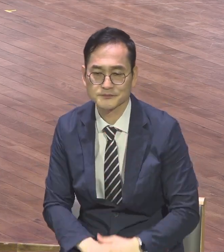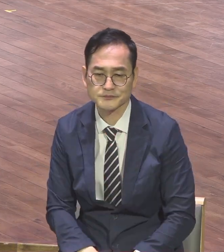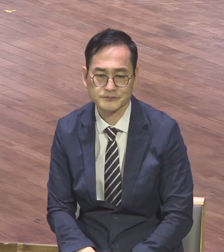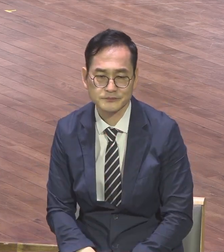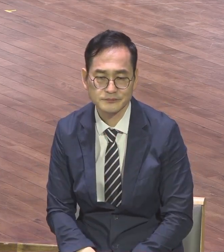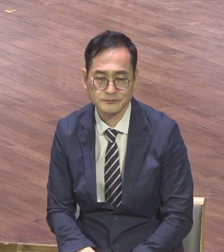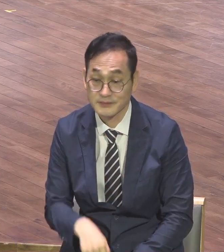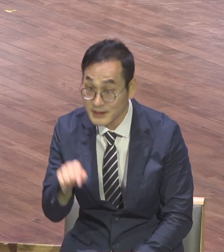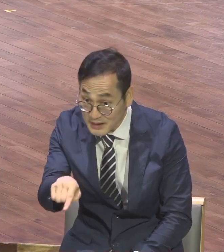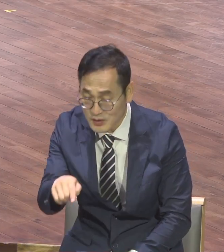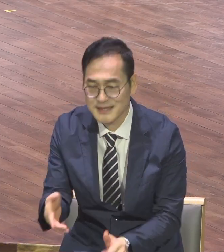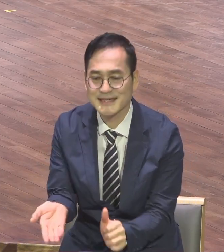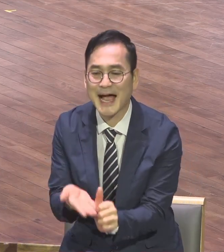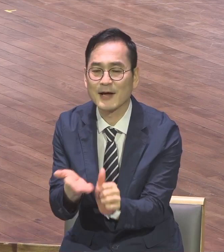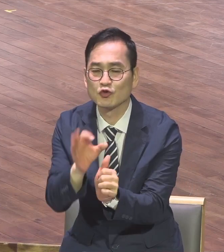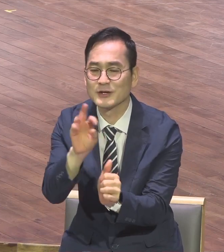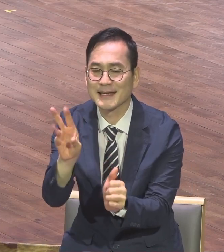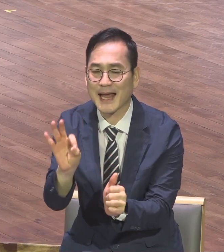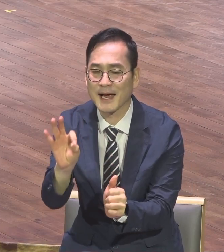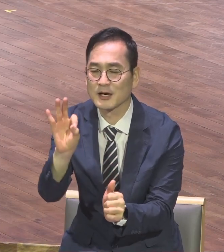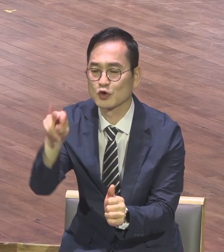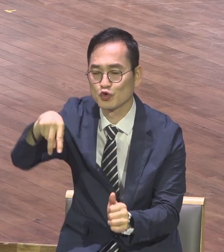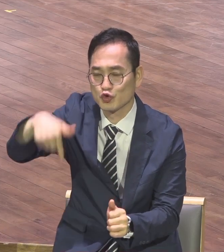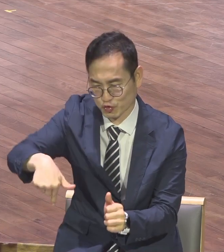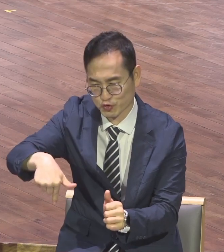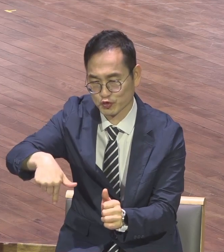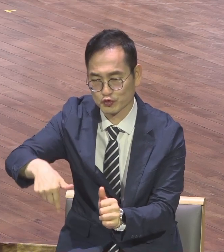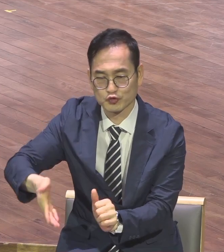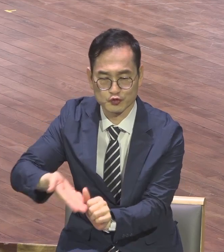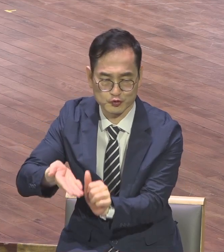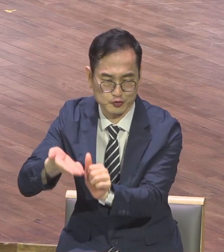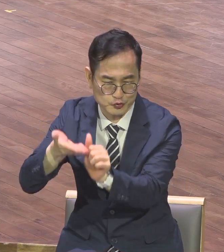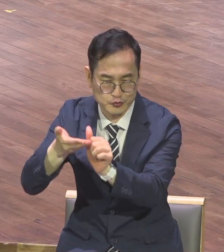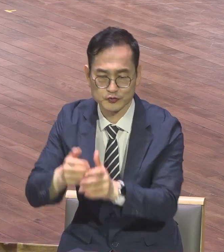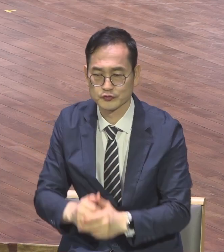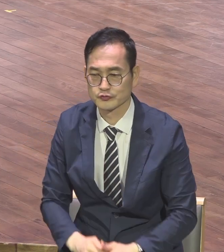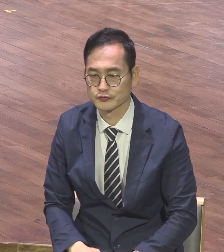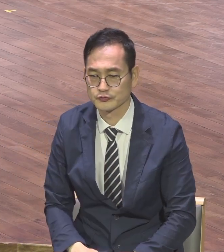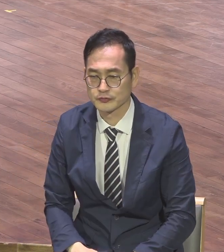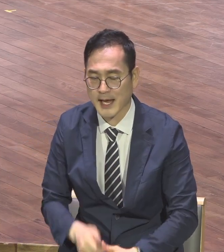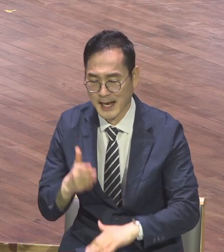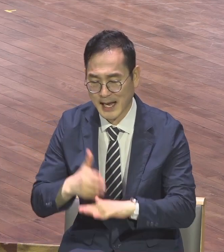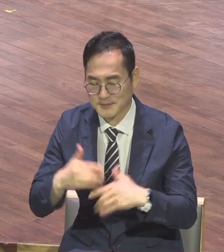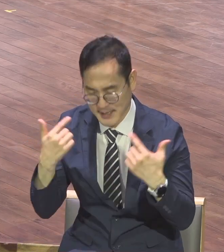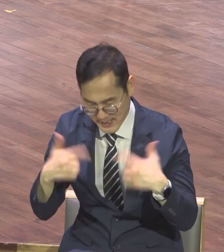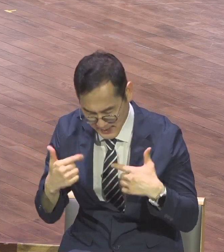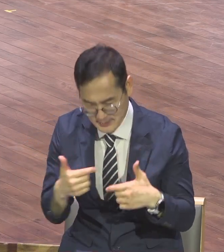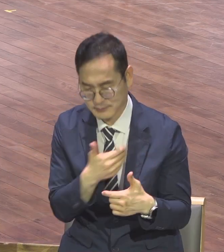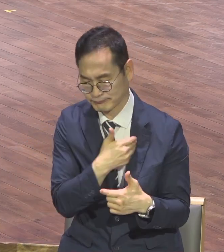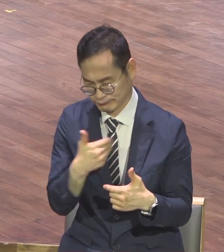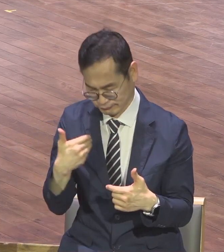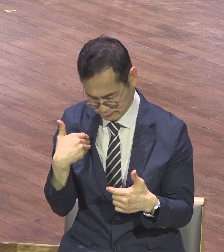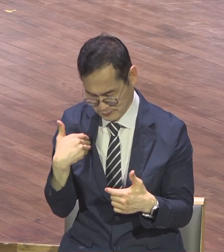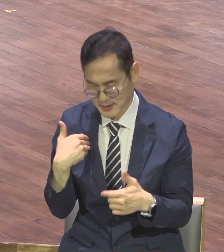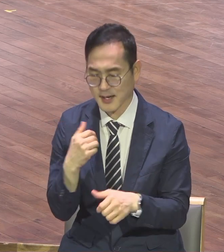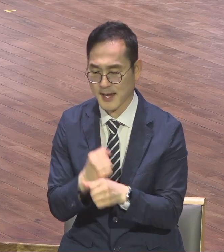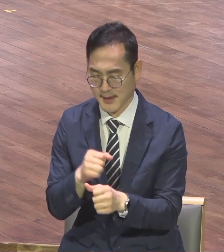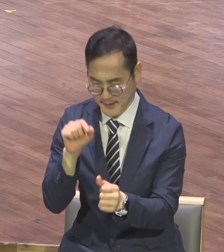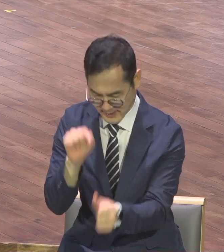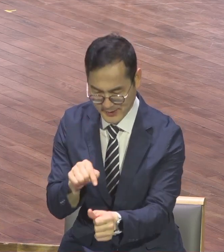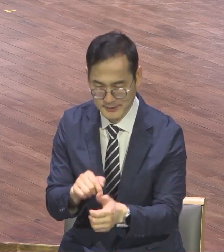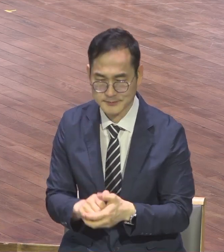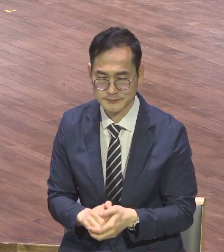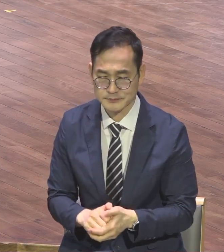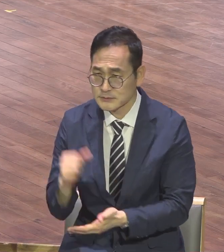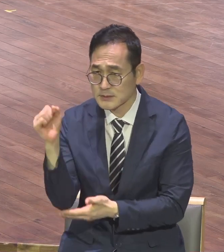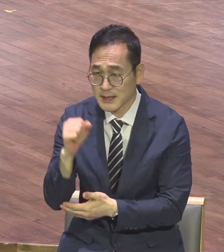이것이 바로 양육이에요. 양육. 감사가 넘치도록 믿음에 굳게 서서. 양육은요 흔들리는 생각을